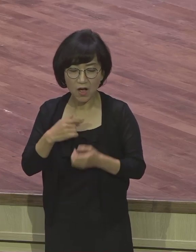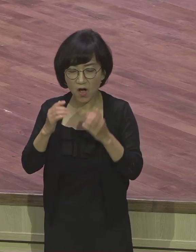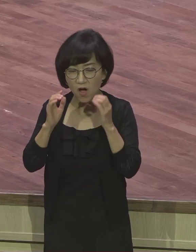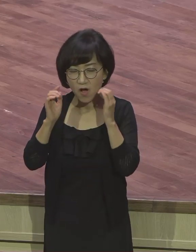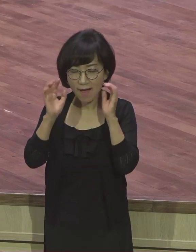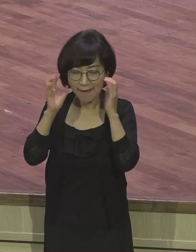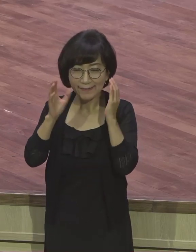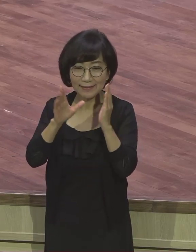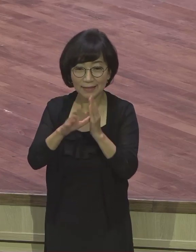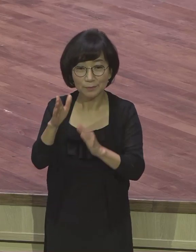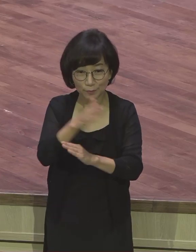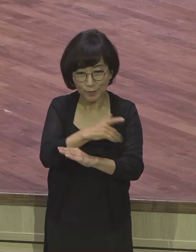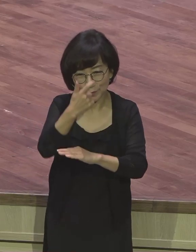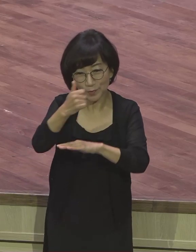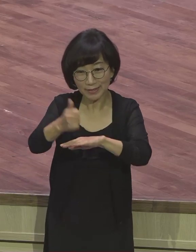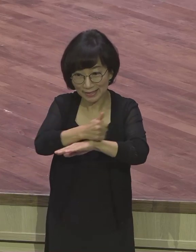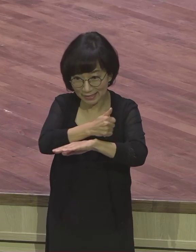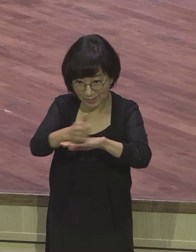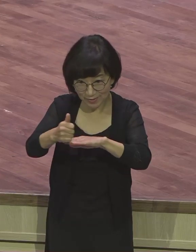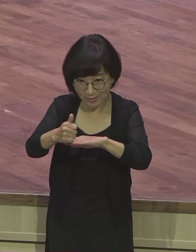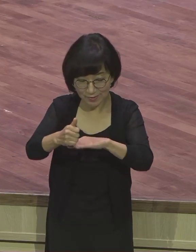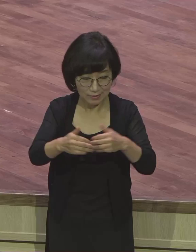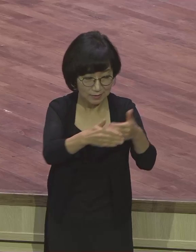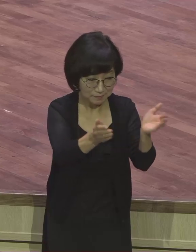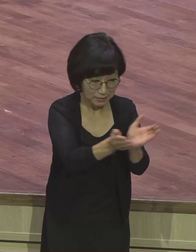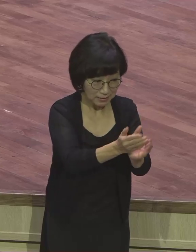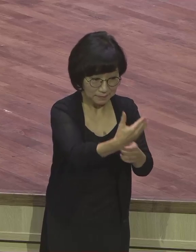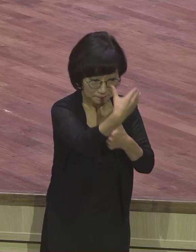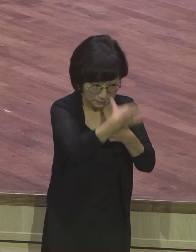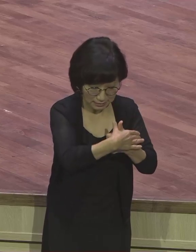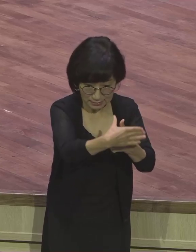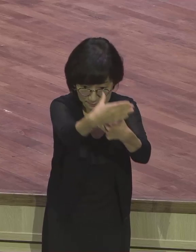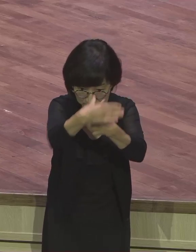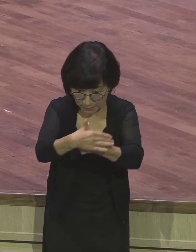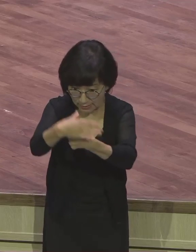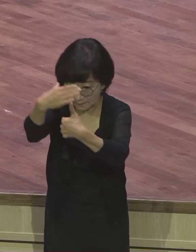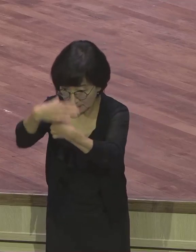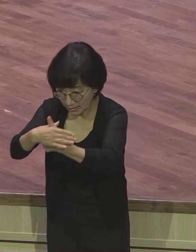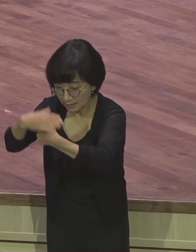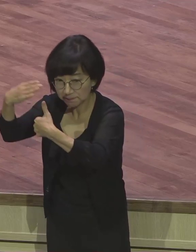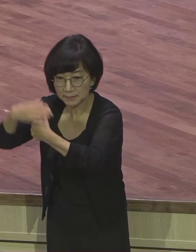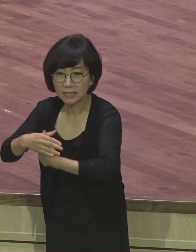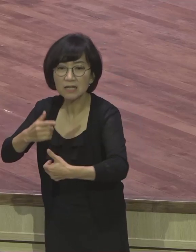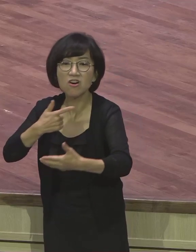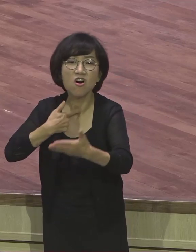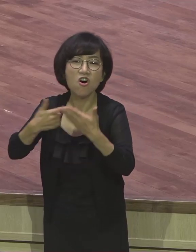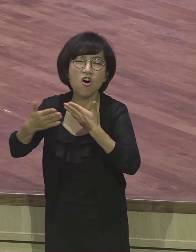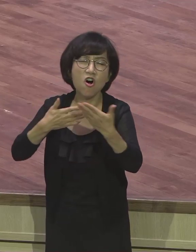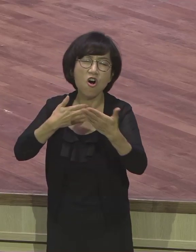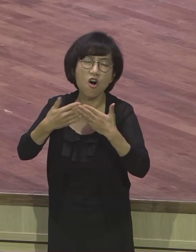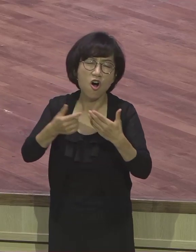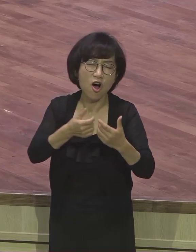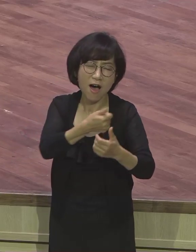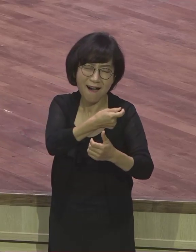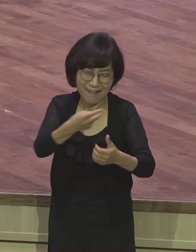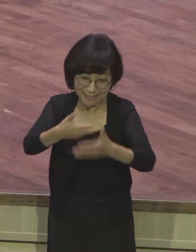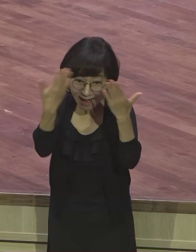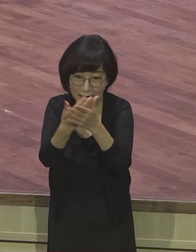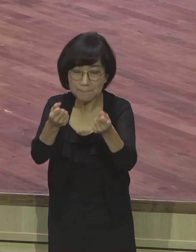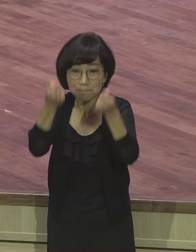교사도 하고 구역장도 하고 부장도 하고 장로도 하고 안수사도 하고 회장도 하고 안 해본 게